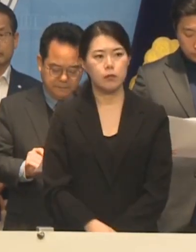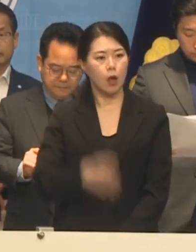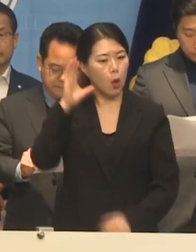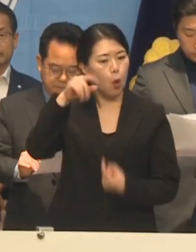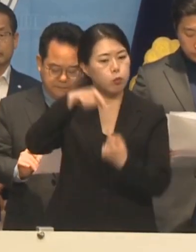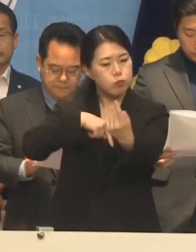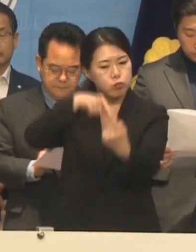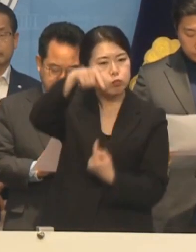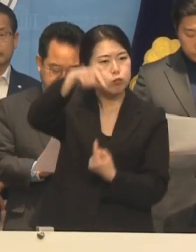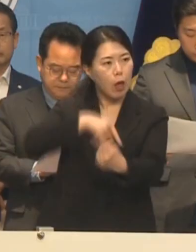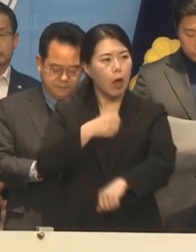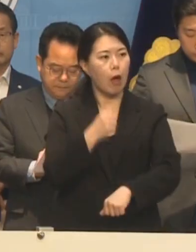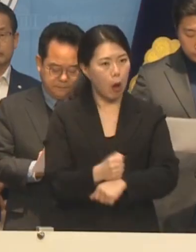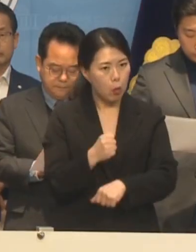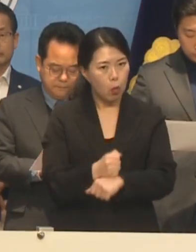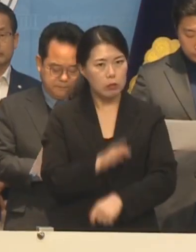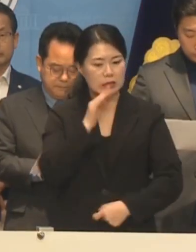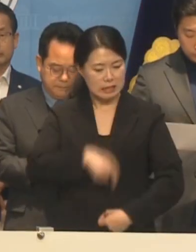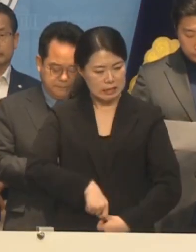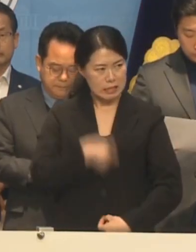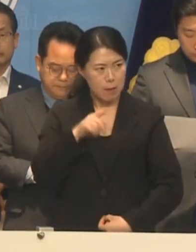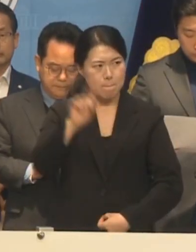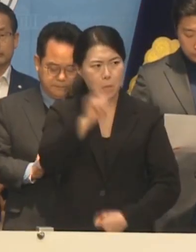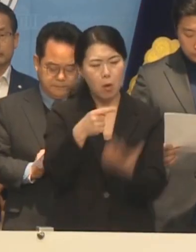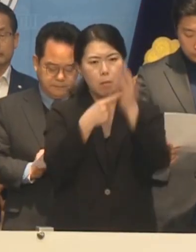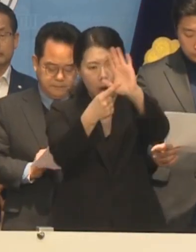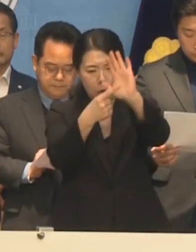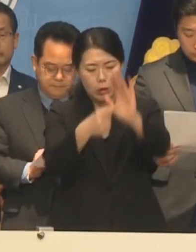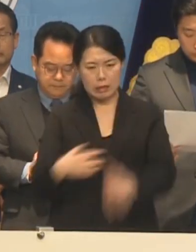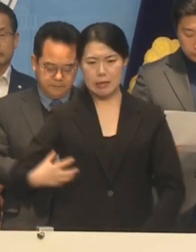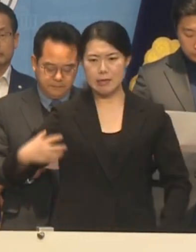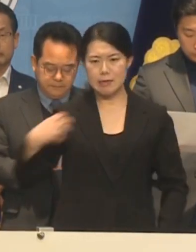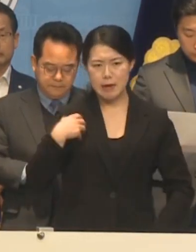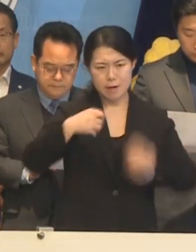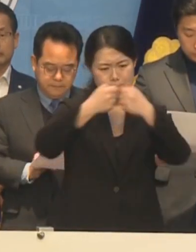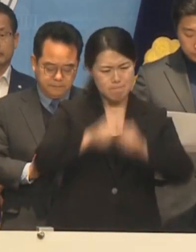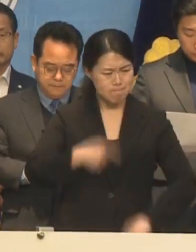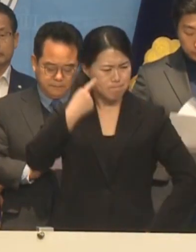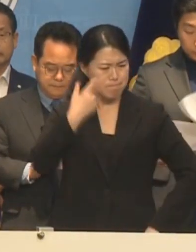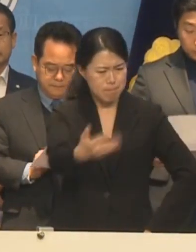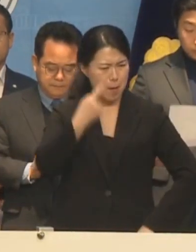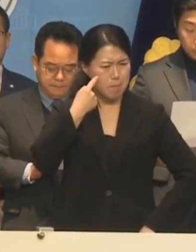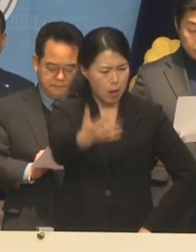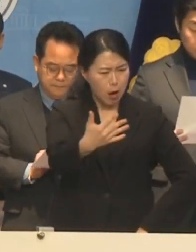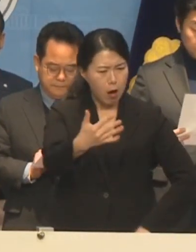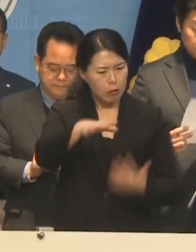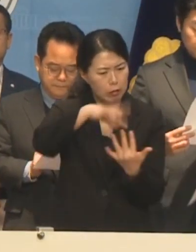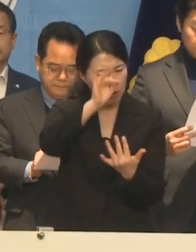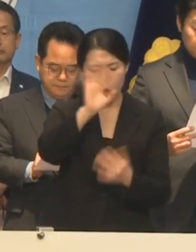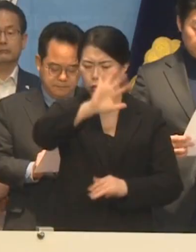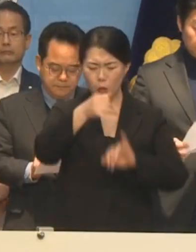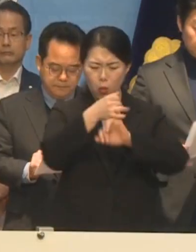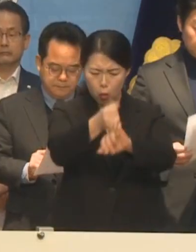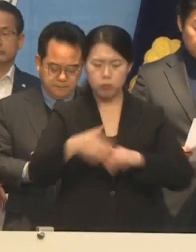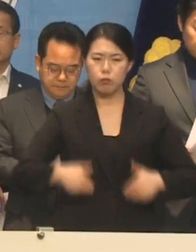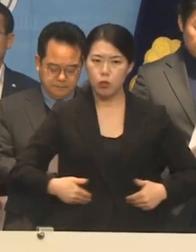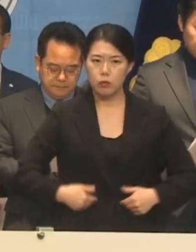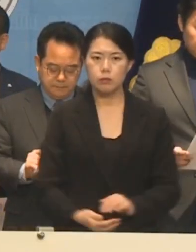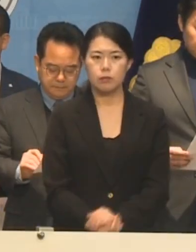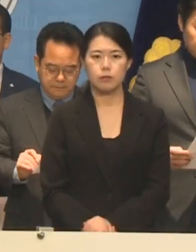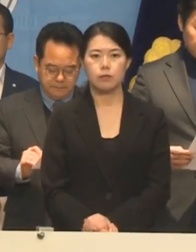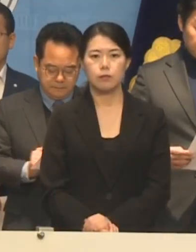청문회를 통해 진실을 밝히고 책임을 따져 묻는 것은 더 이상 선택이 아니라 필수이다.